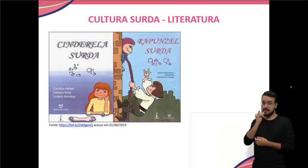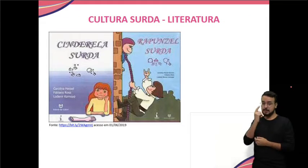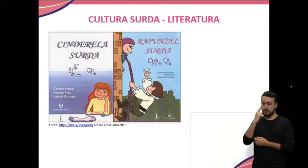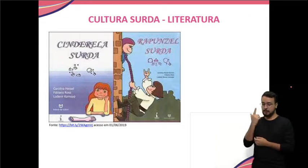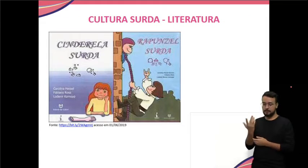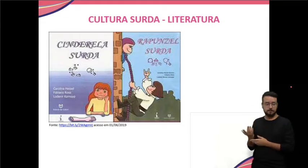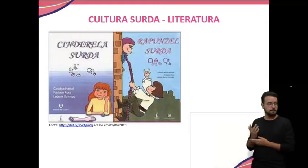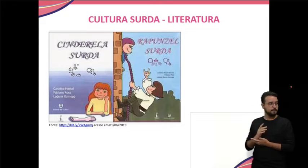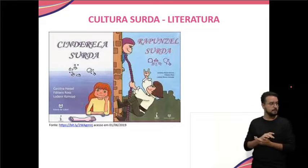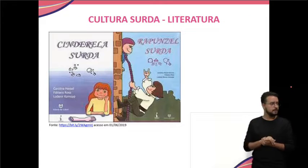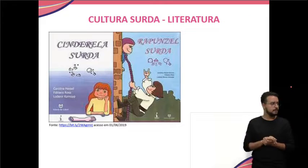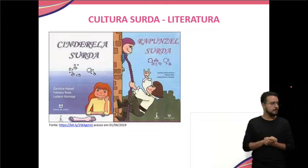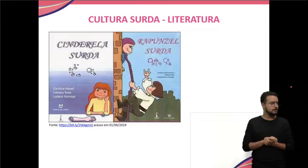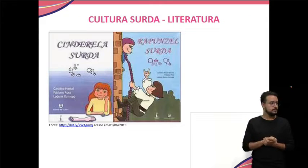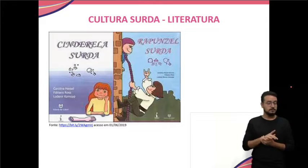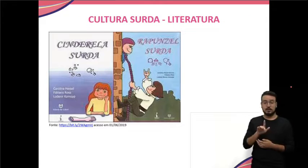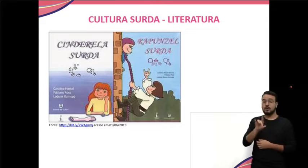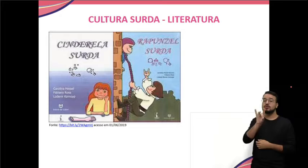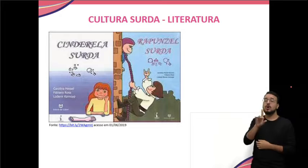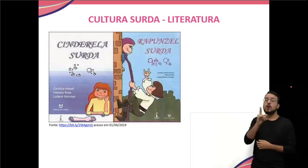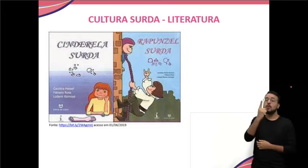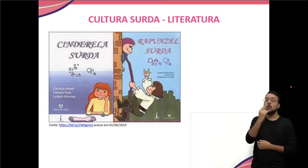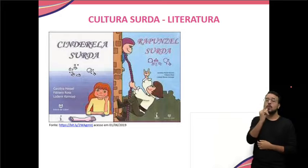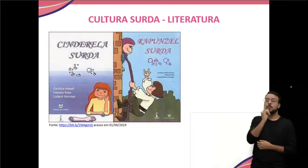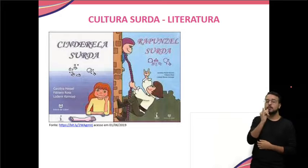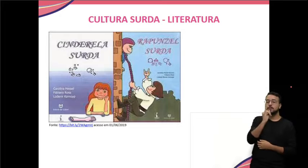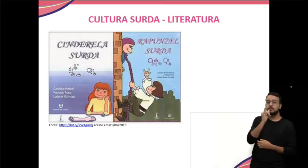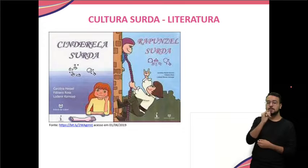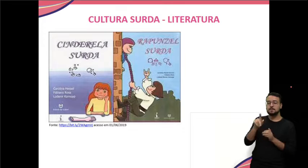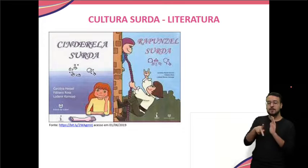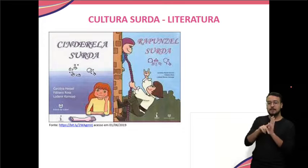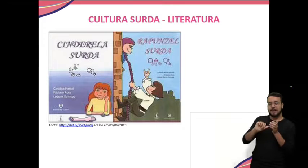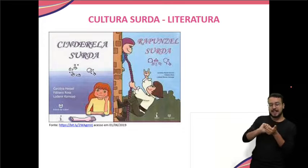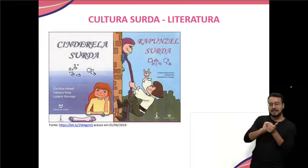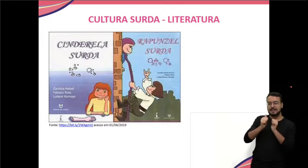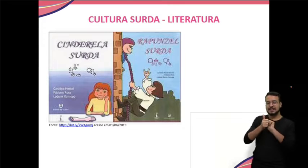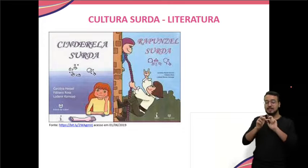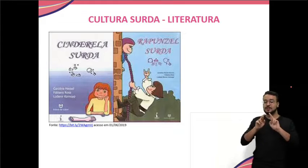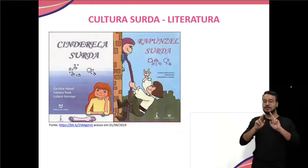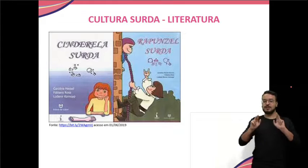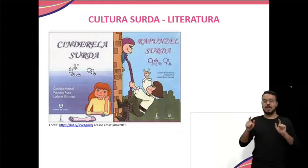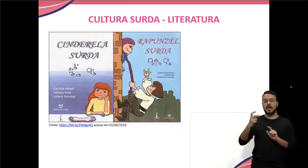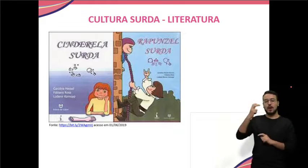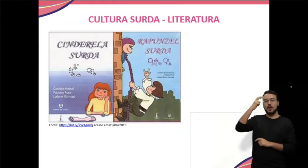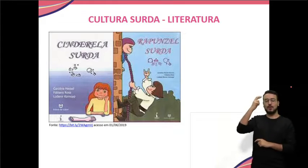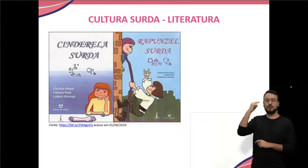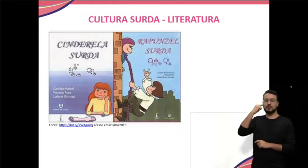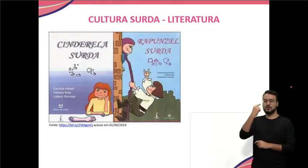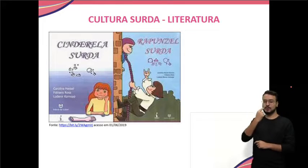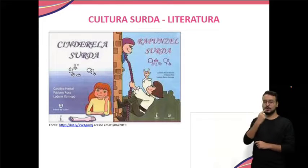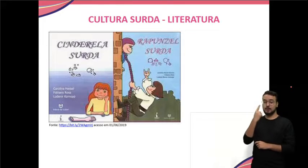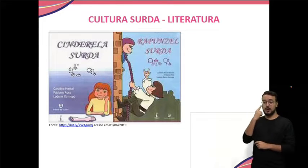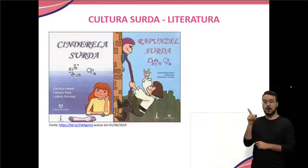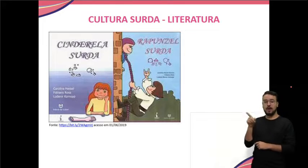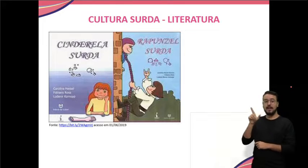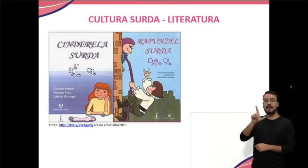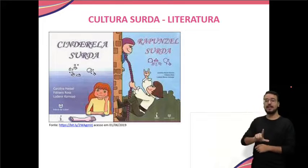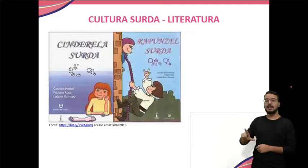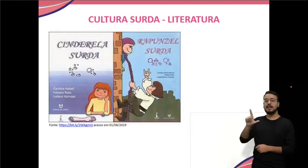imagem, um exemplo das adaptações e das diferenças da cultura surda. Nós temos aí na questão da literatura, a